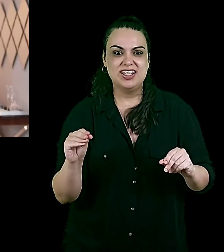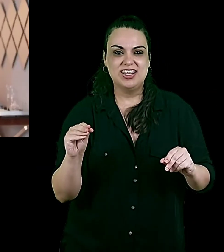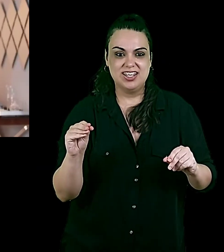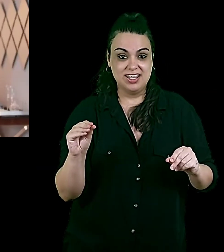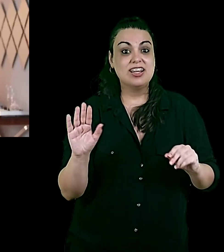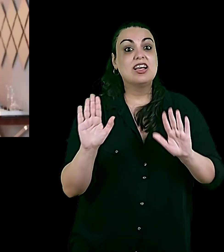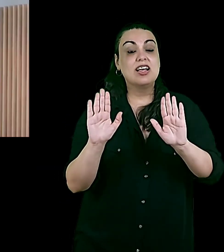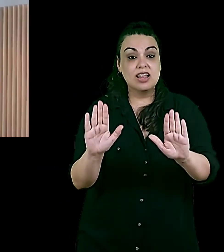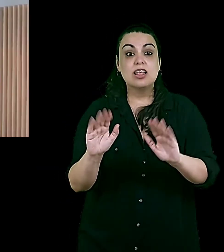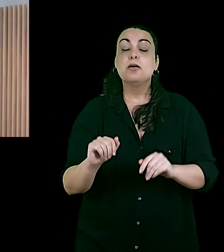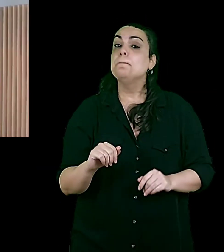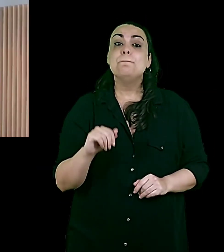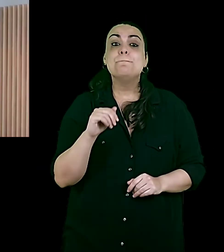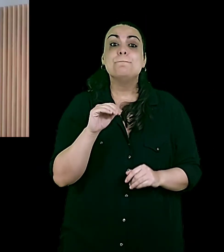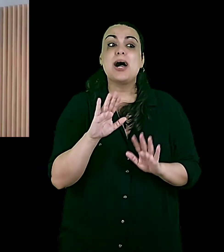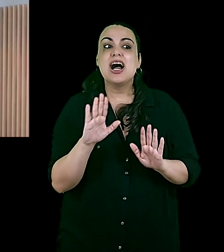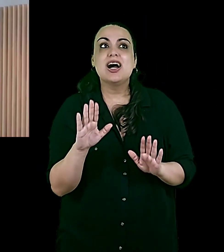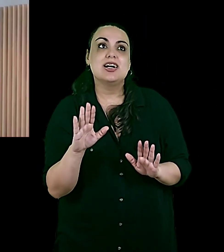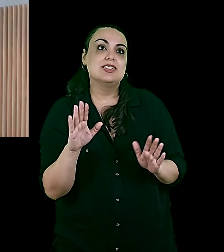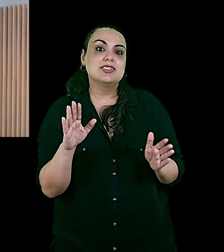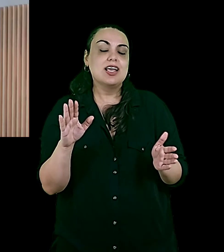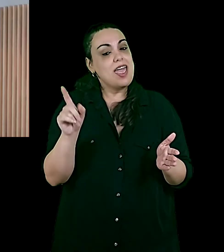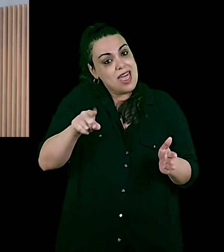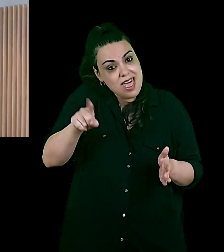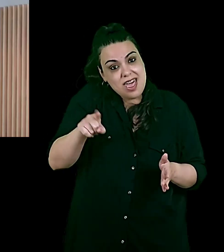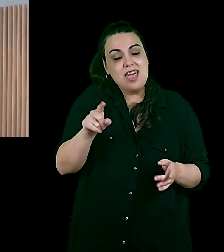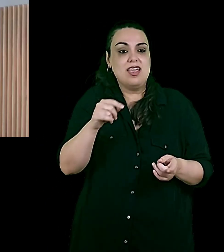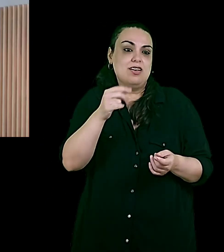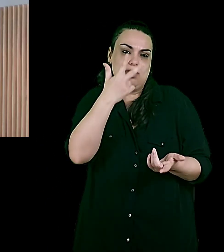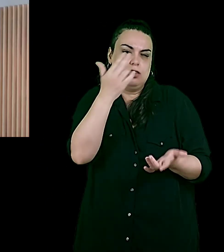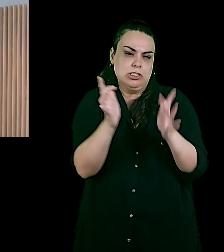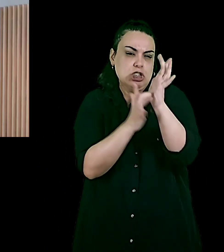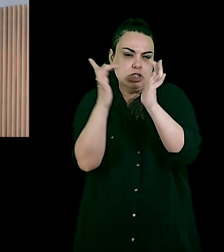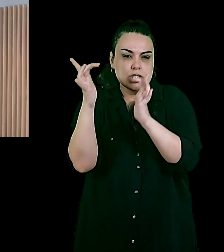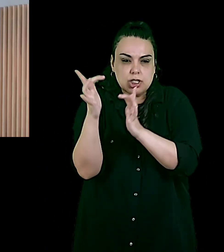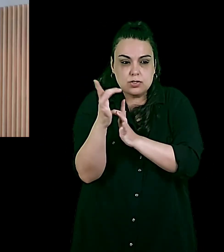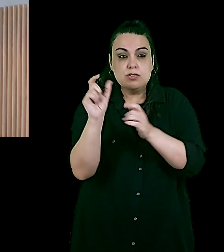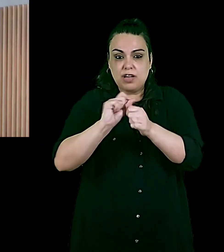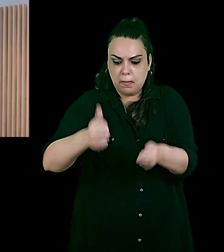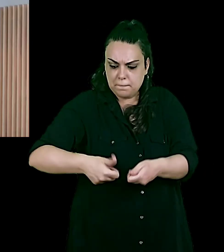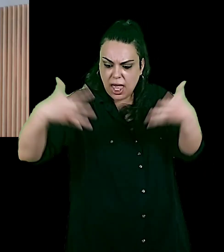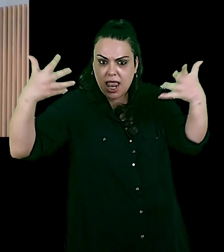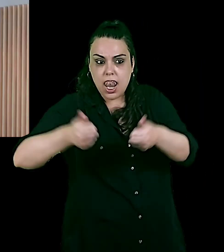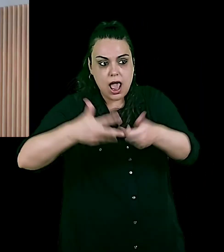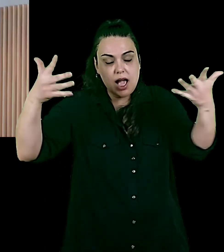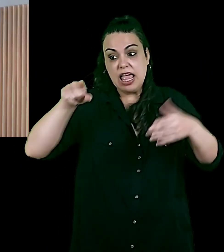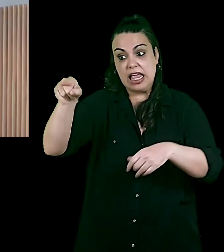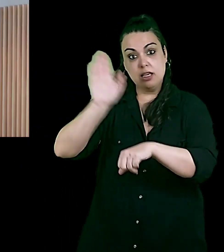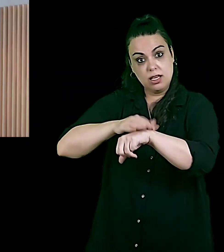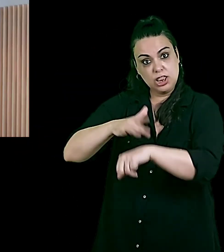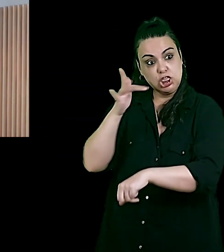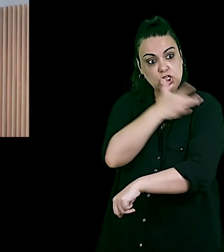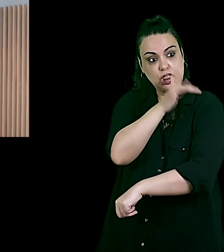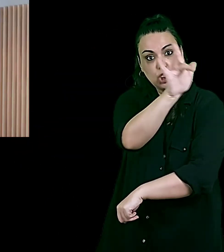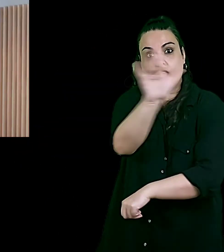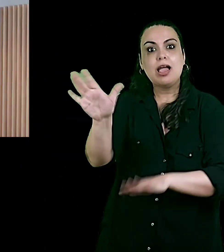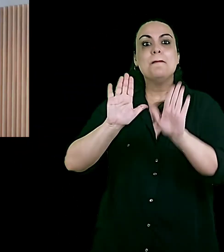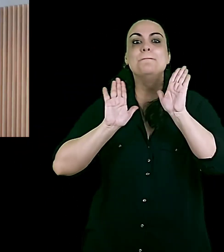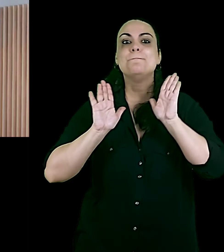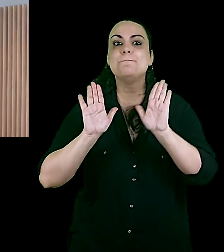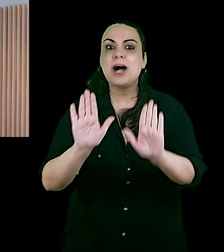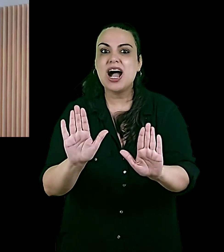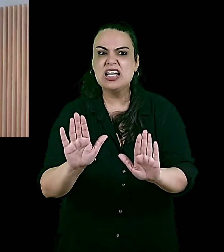ele tocar. Isso na verdade não era uma máxima, simplesmente era a manifestação de Jesus operando milagres quando ele tocava, mas